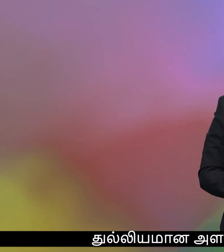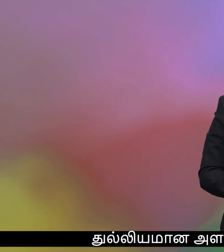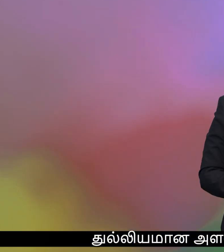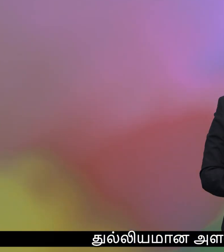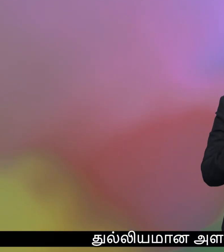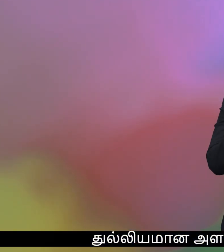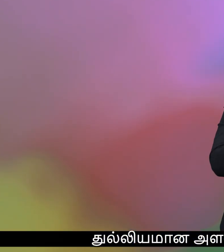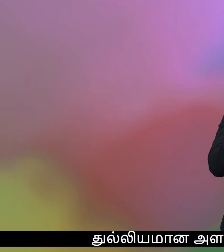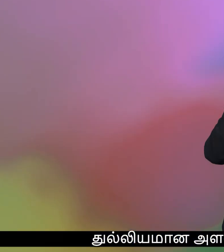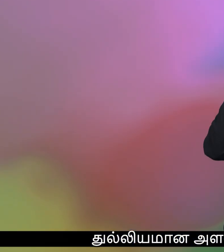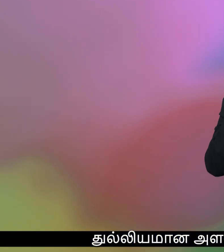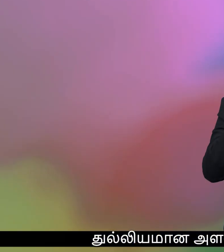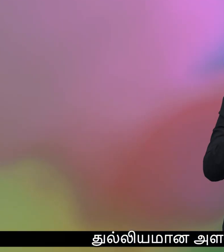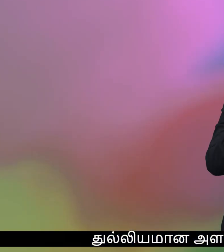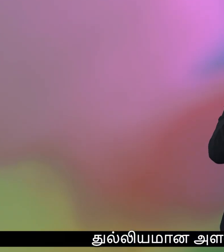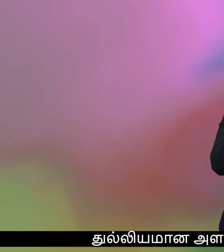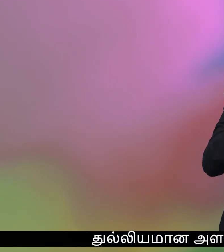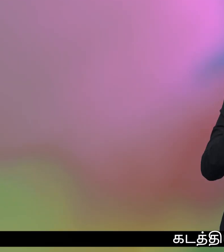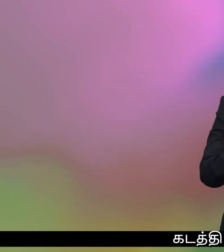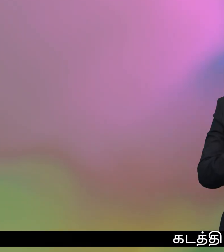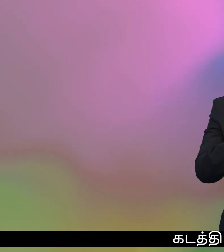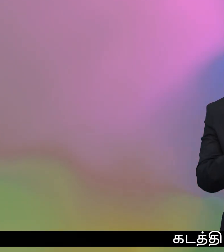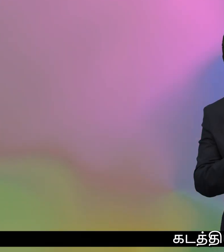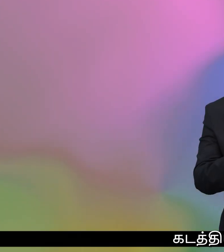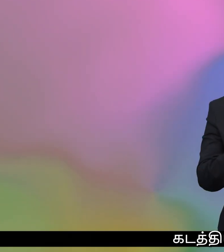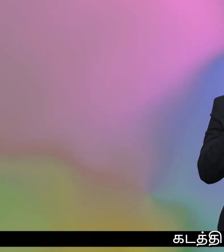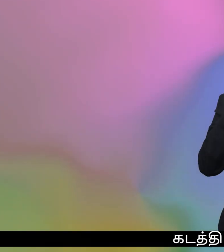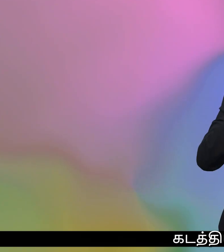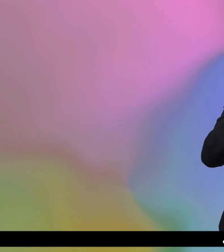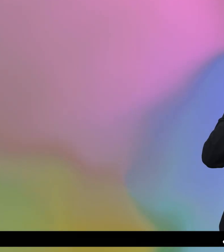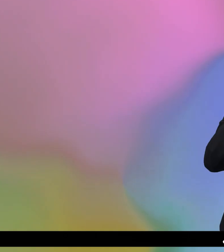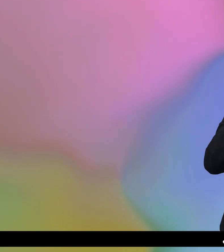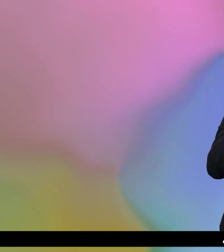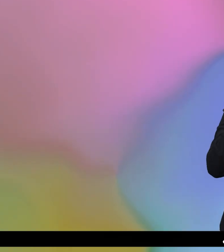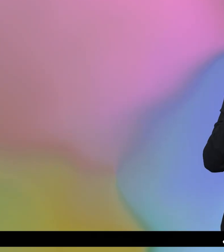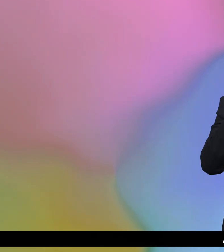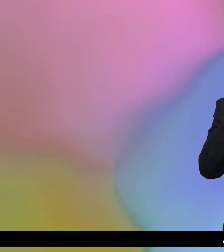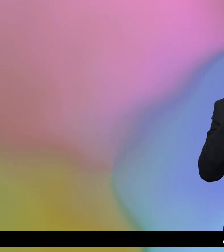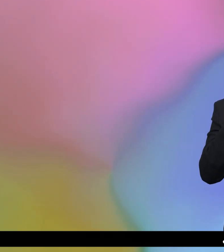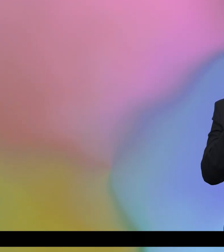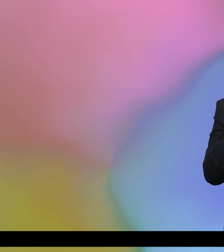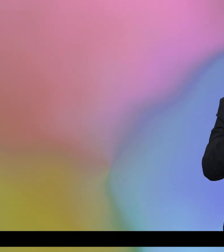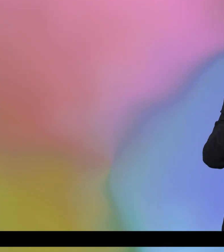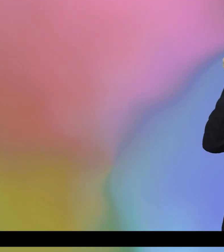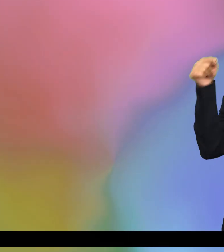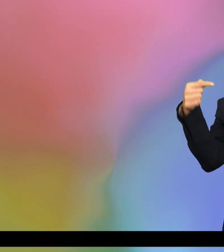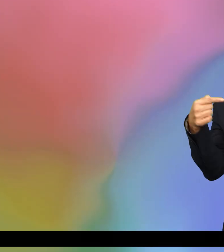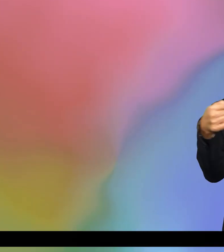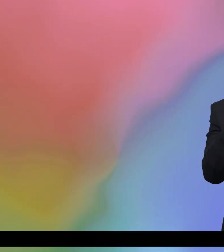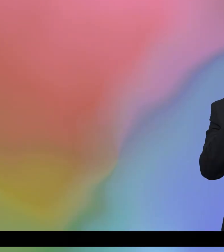துல்லியமான அளவீடுகள் ஒரு சீரான உலோக கடத்தியின் எதிர்ப்பானது அதன் நீளம், அதாவது எல்